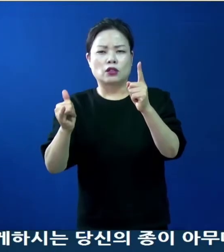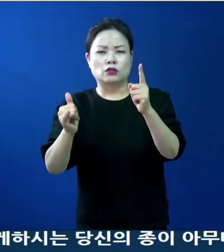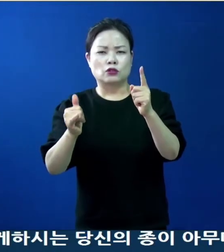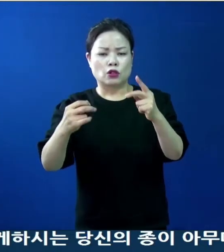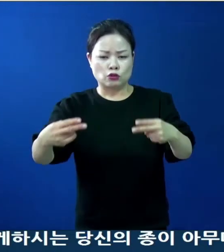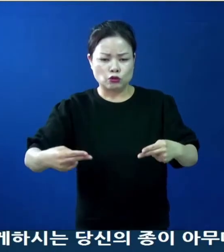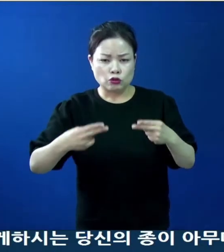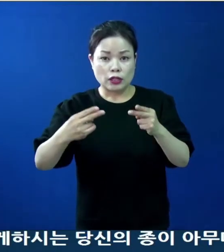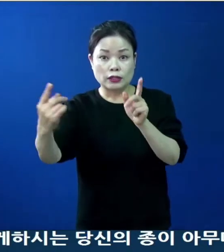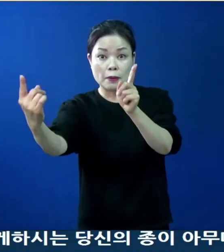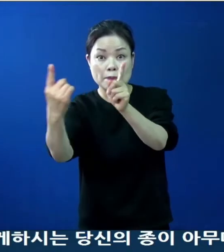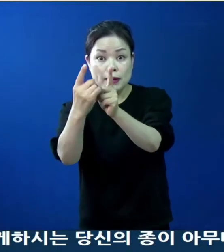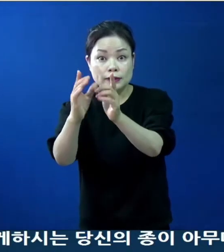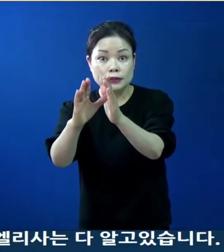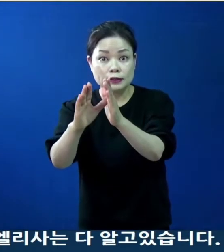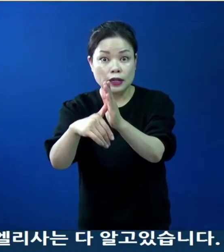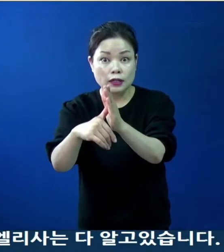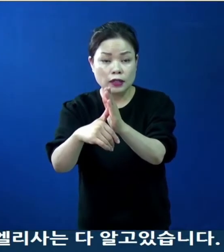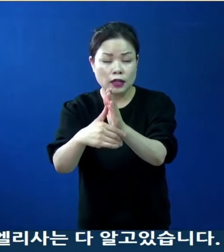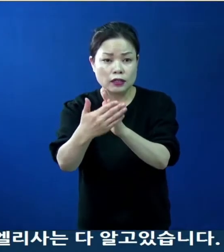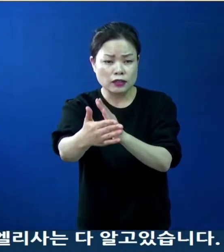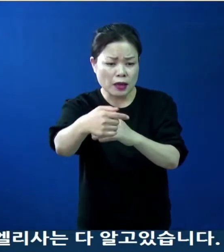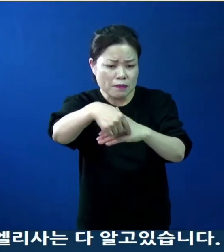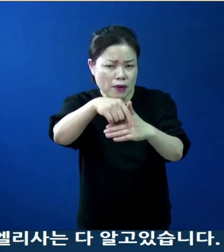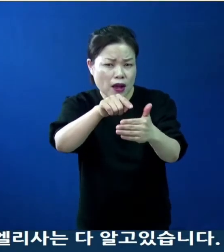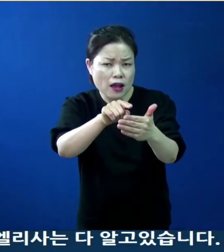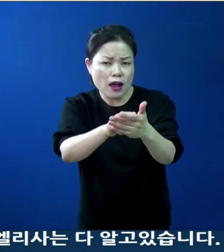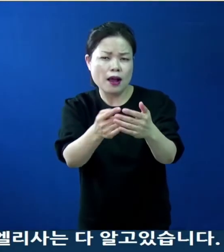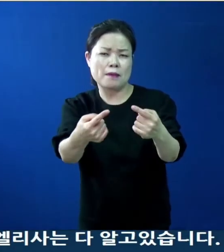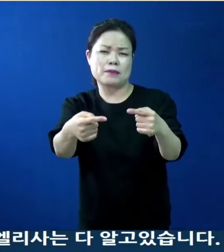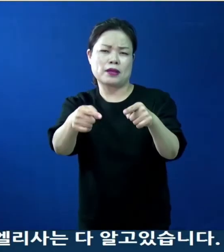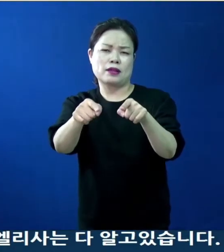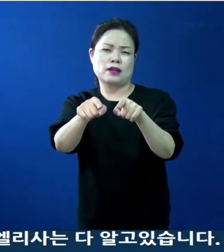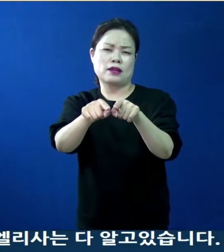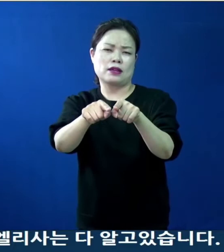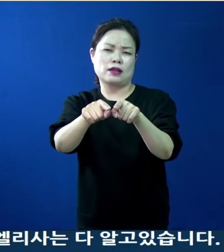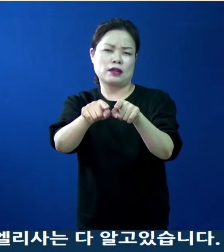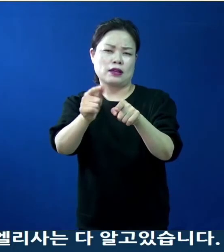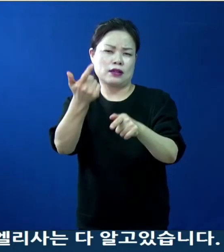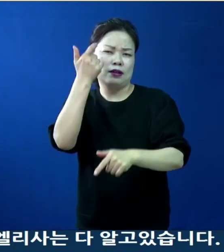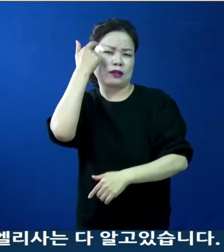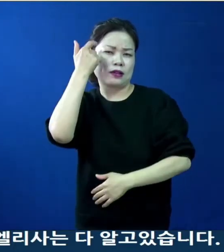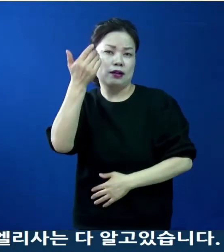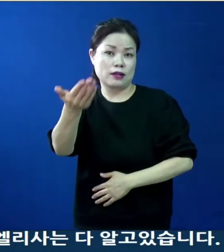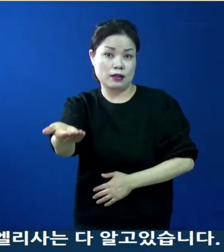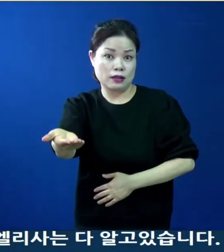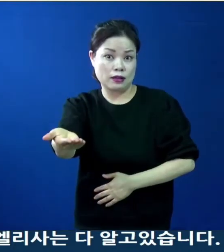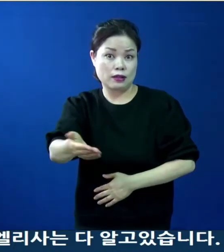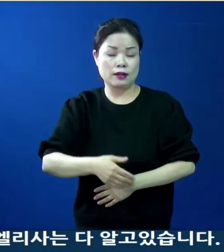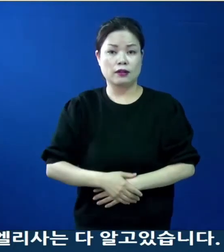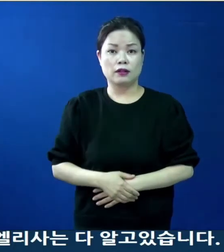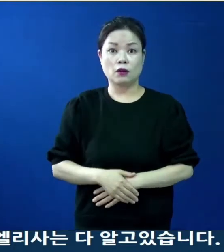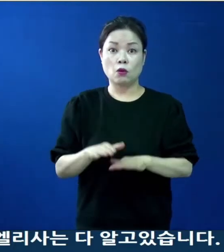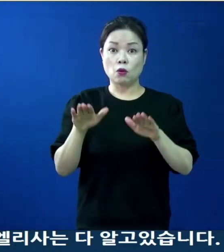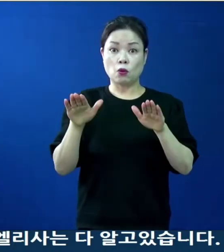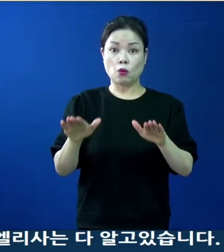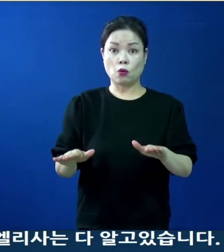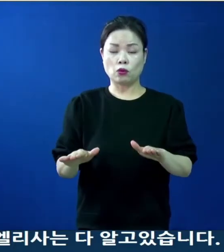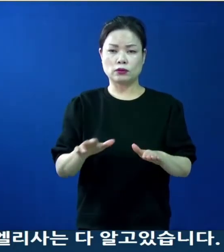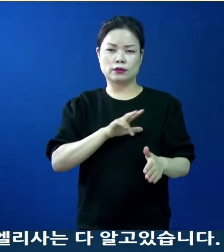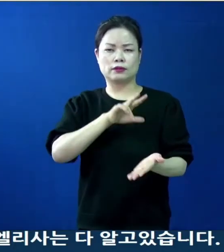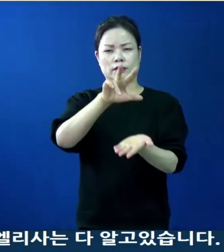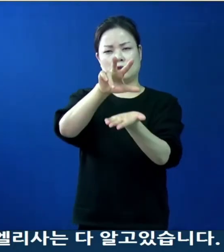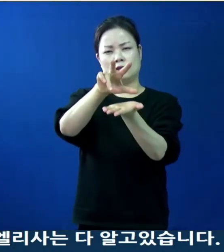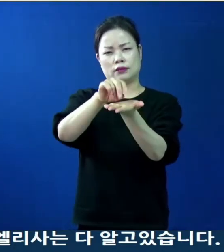내려 너를 맞이할 때에 내 마음이 함께 가지 아니하였느냐. 오늘